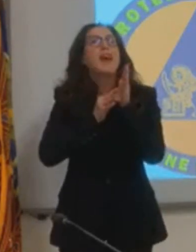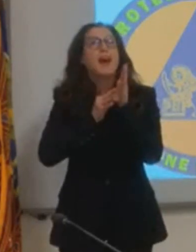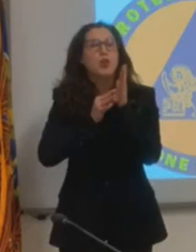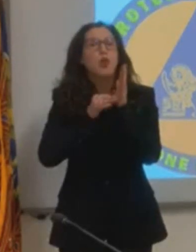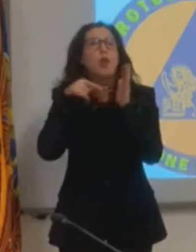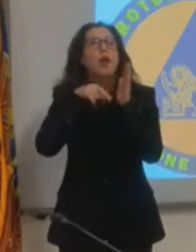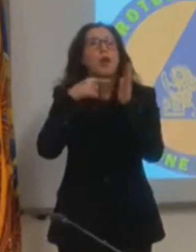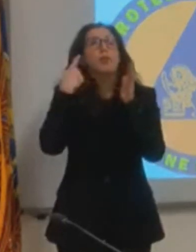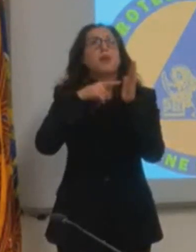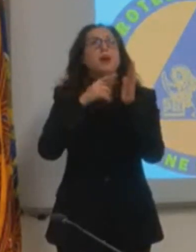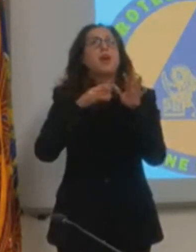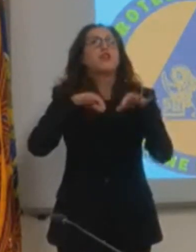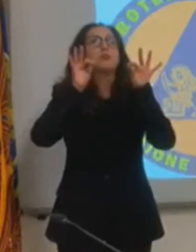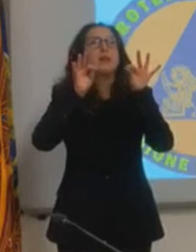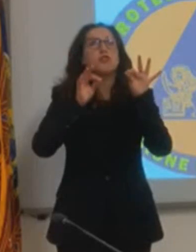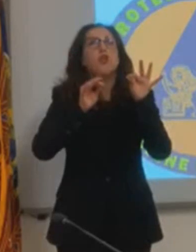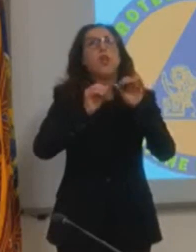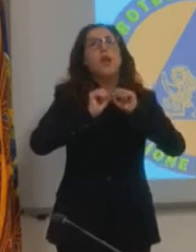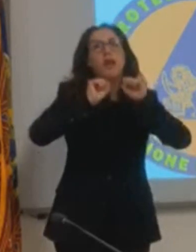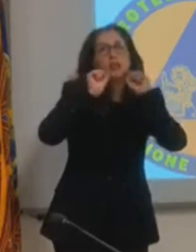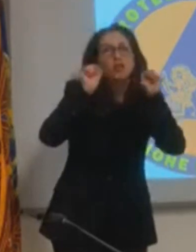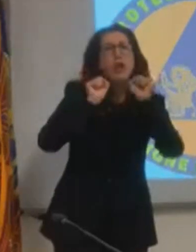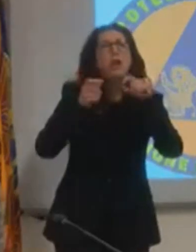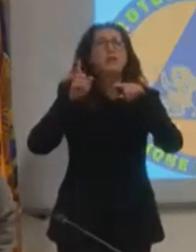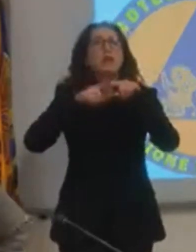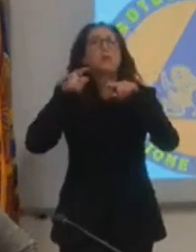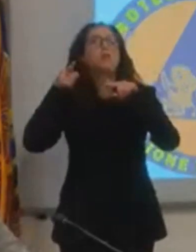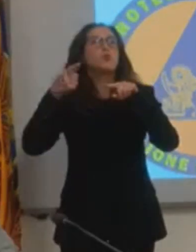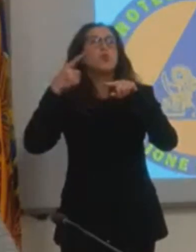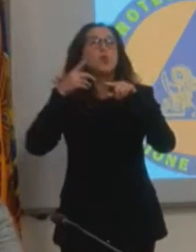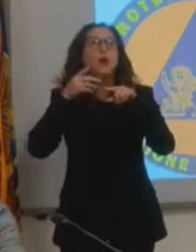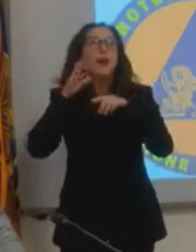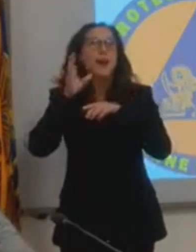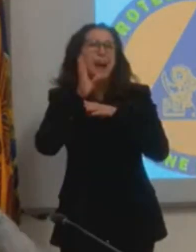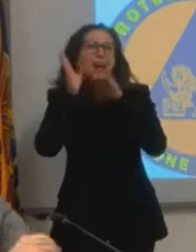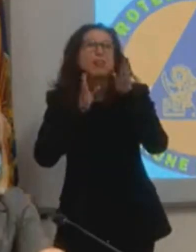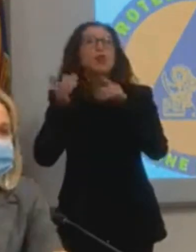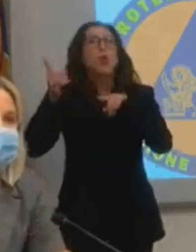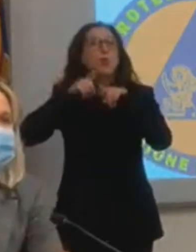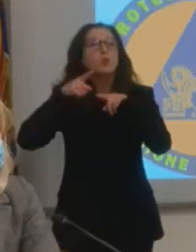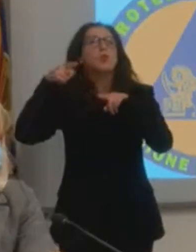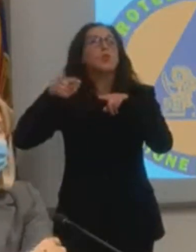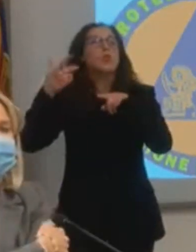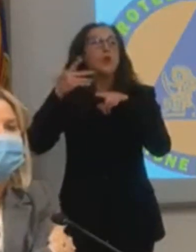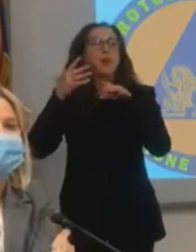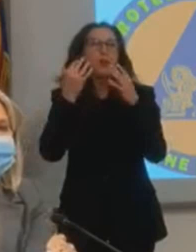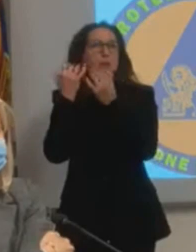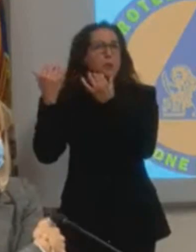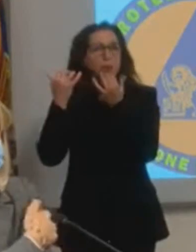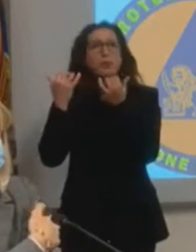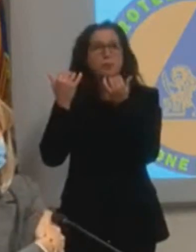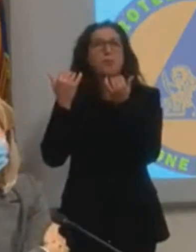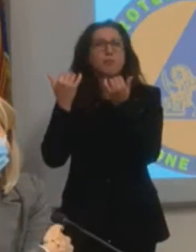cts cts non autorizza non ancora non si è espresso per cui è inefficace questo aspetto domani presenteremo